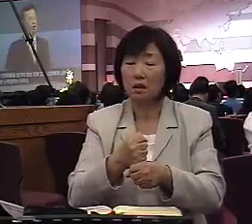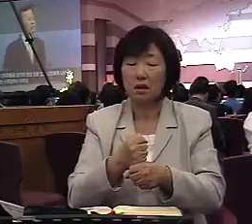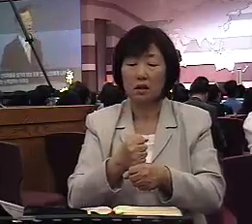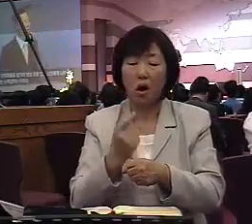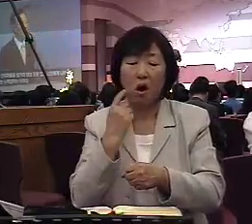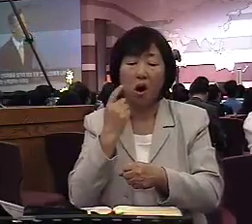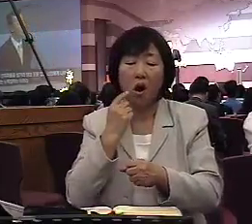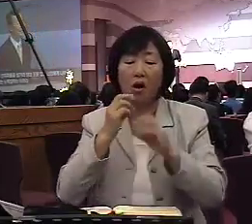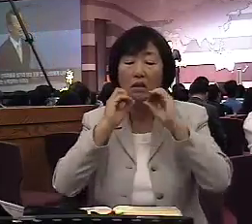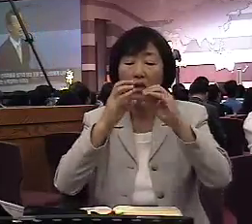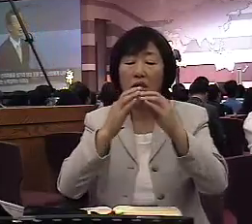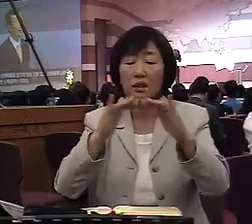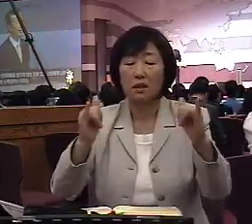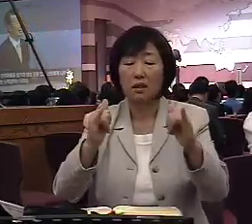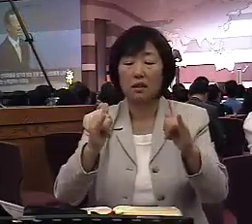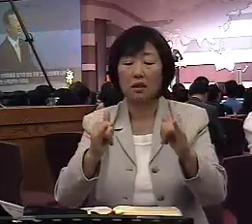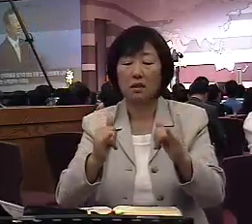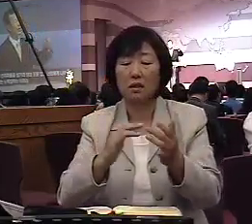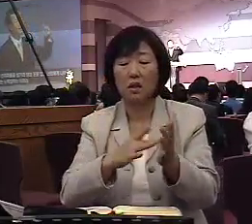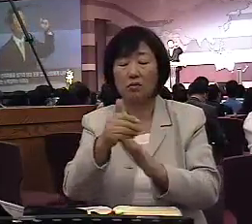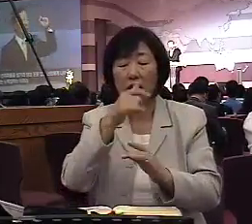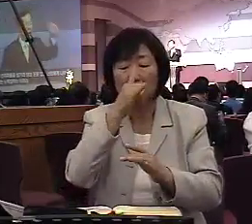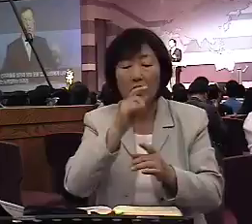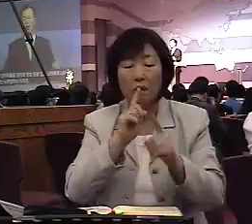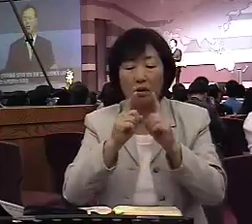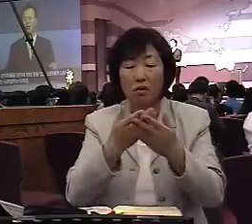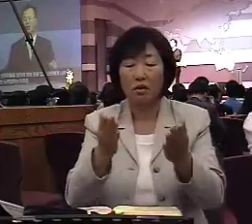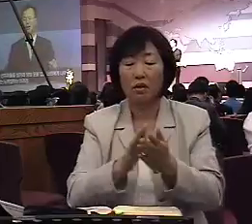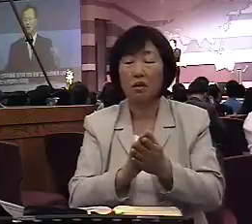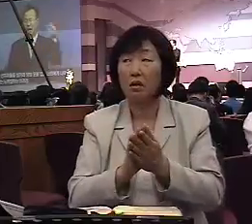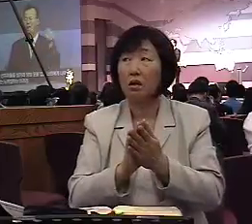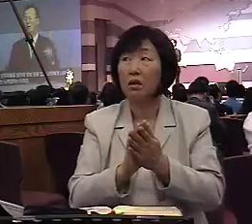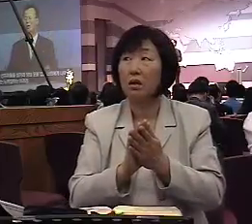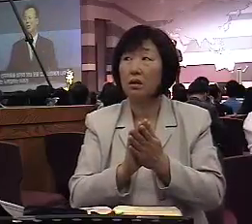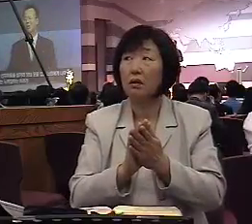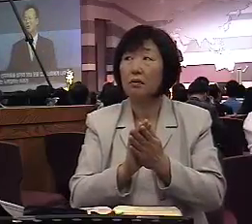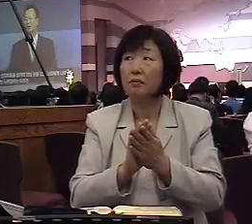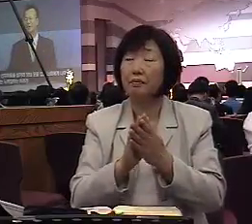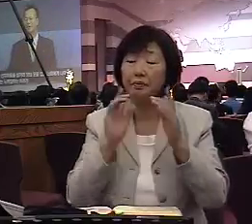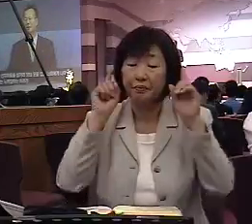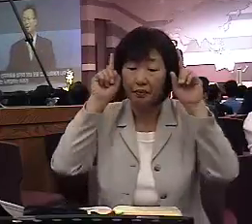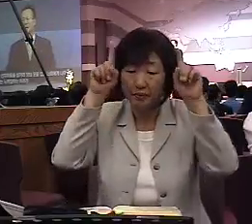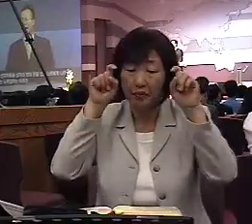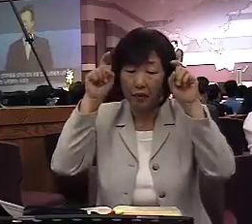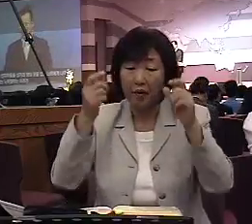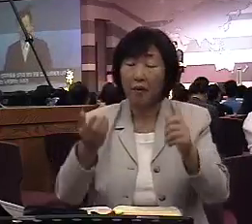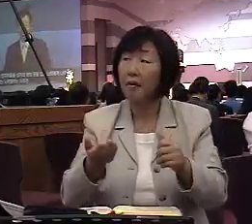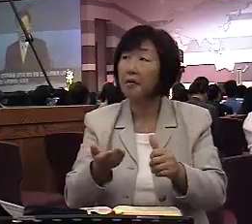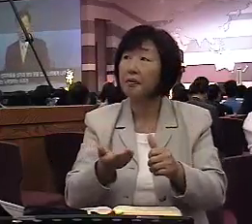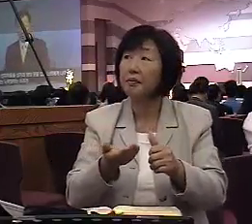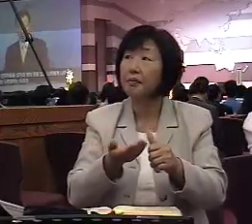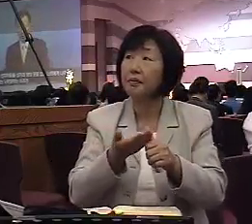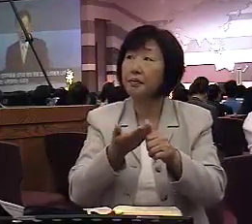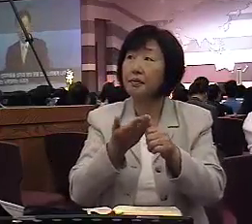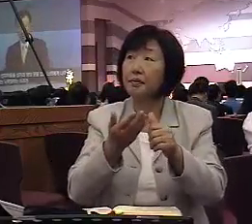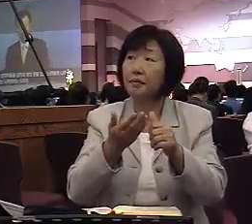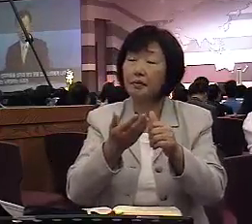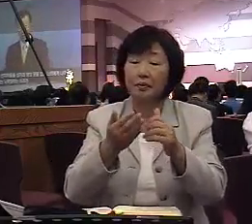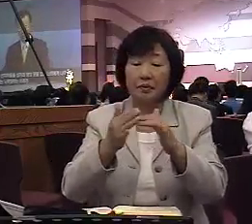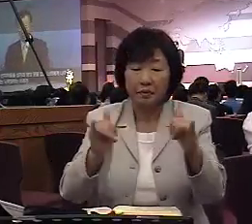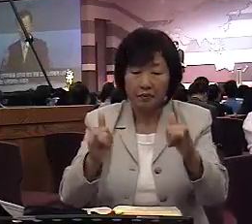있다고 예수님이 말씀하십니다. 양떼들을 먹으려고, 삼키려고 지금 양의 가죽을